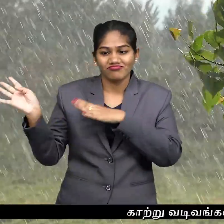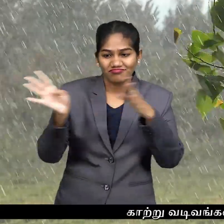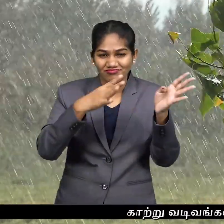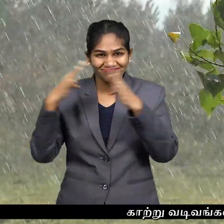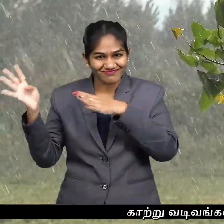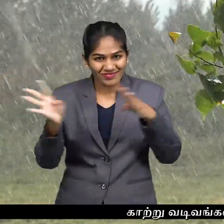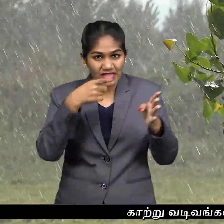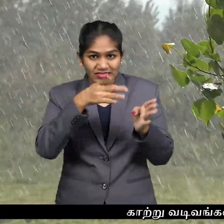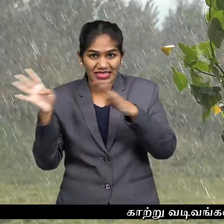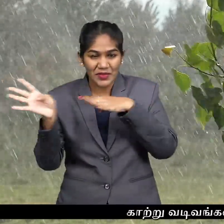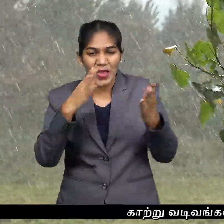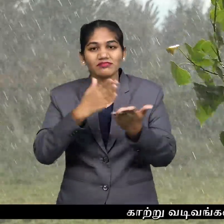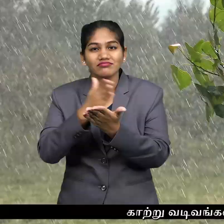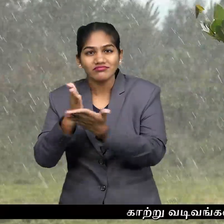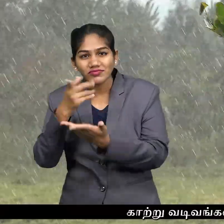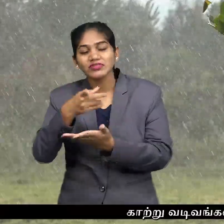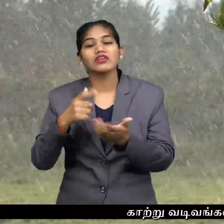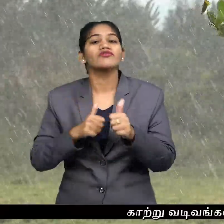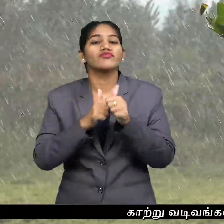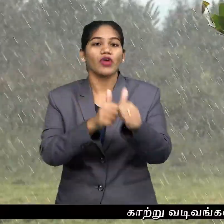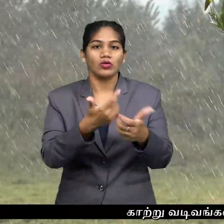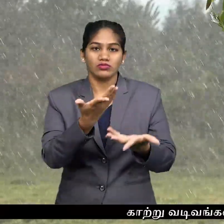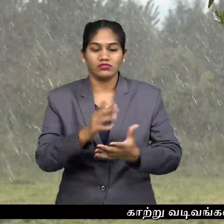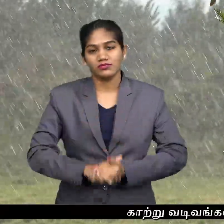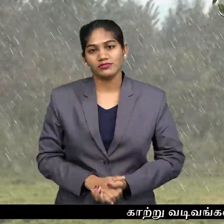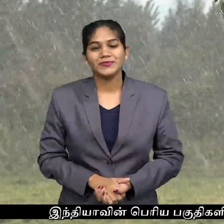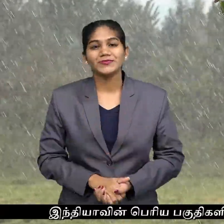காற்று வடிவங்கள் மூலம் தீர்மானிக்கப்படுகிறது.